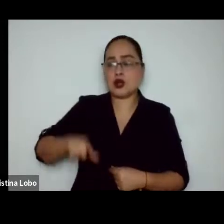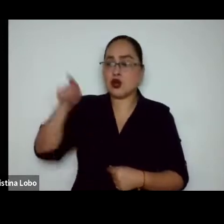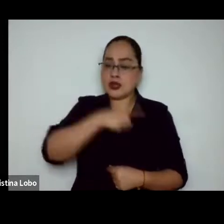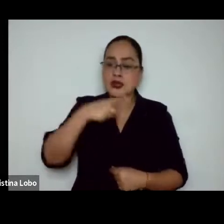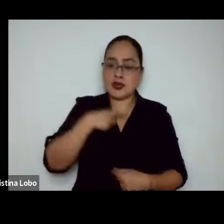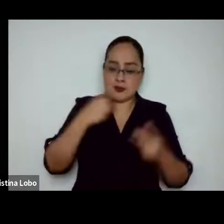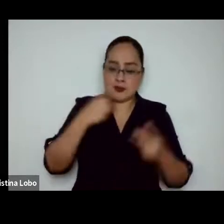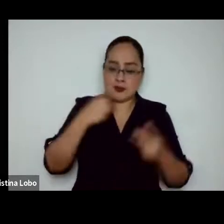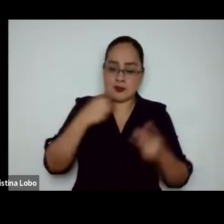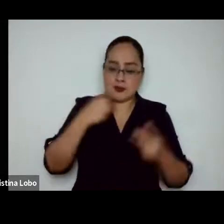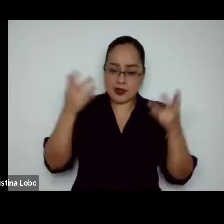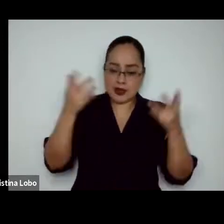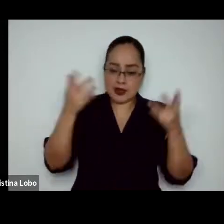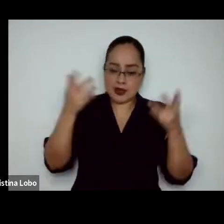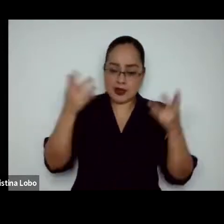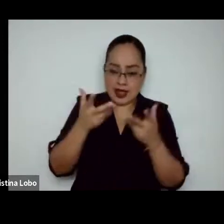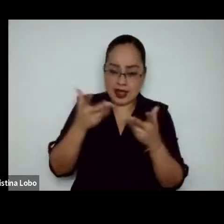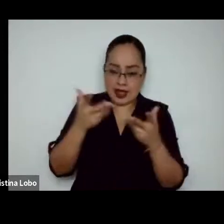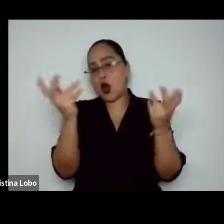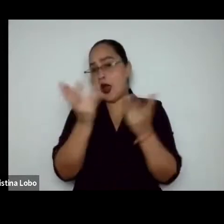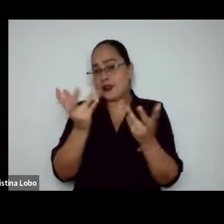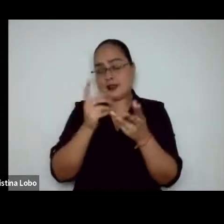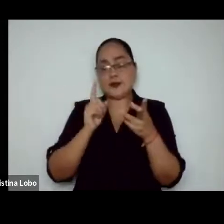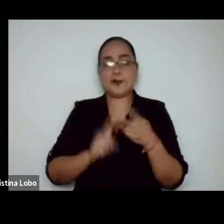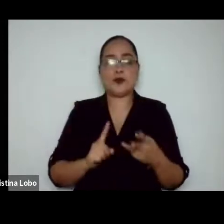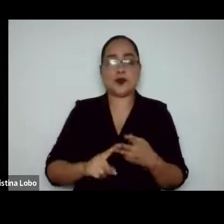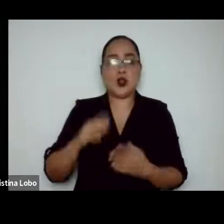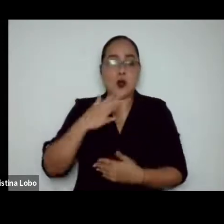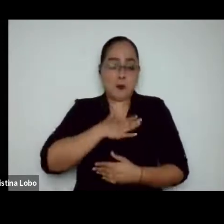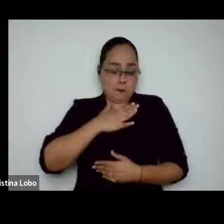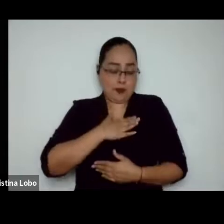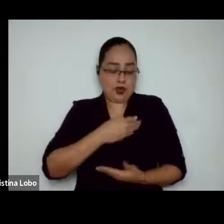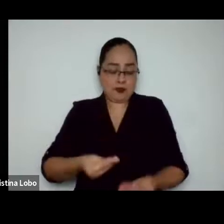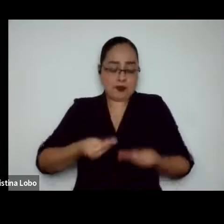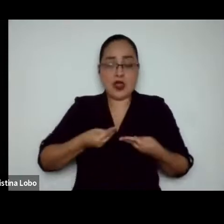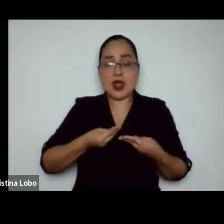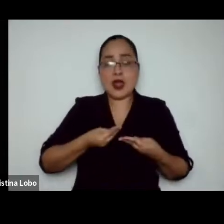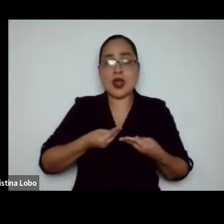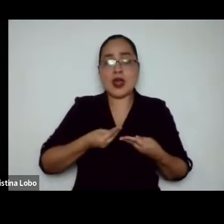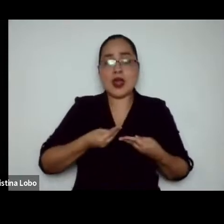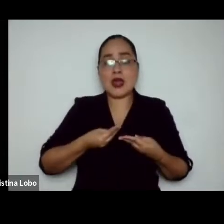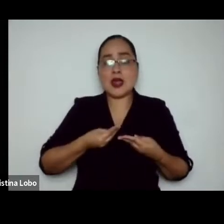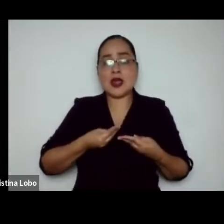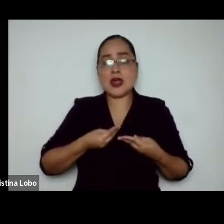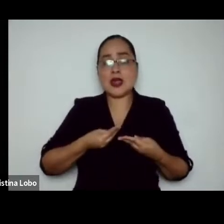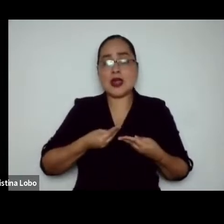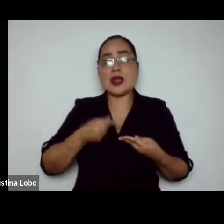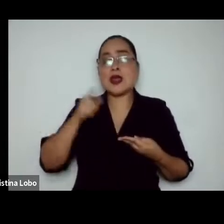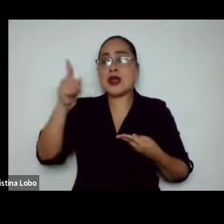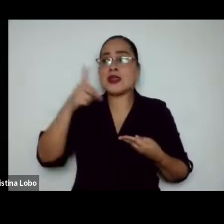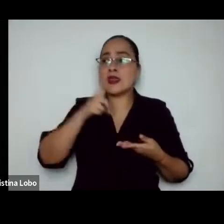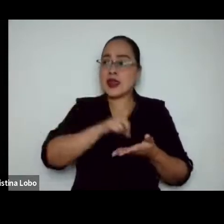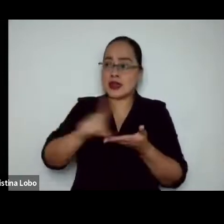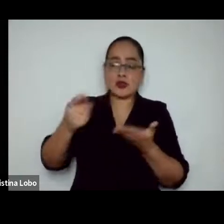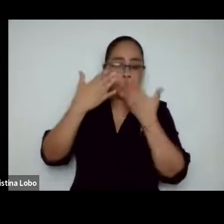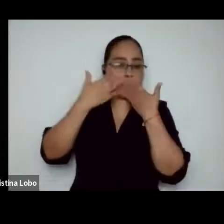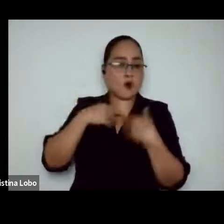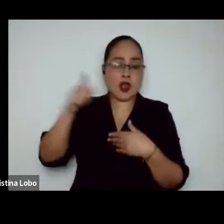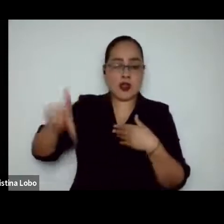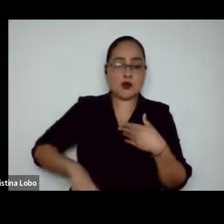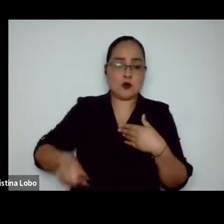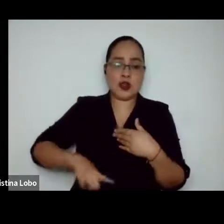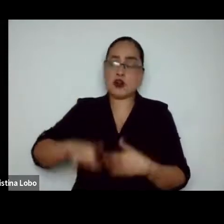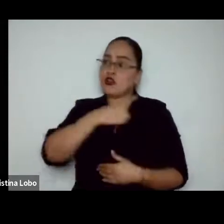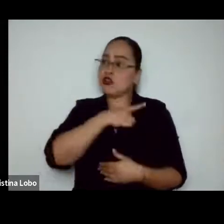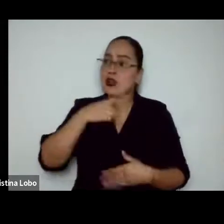de un no hacer. O podemos tener una libertad frente a la cual el Estado no tiene un derecho, es decir, tiene que abstenerse